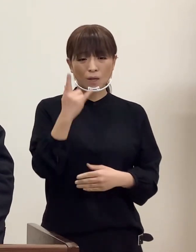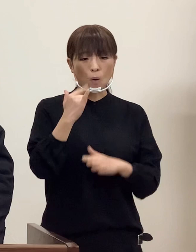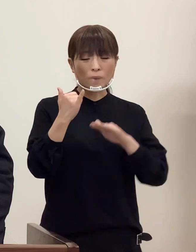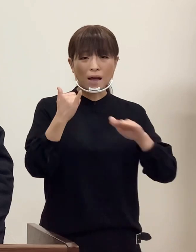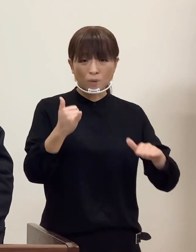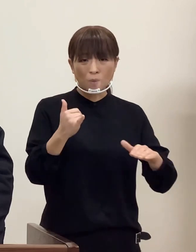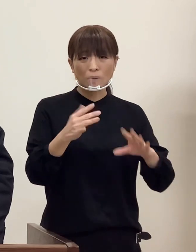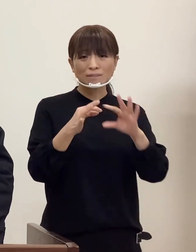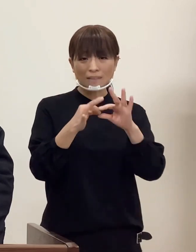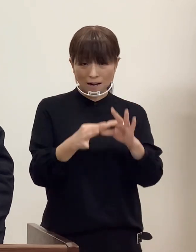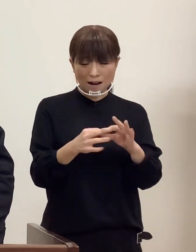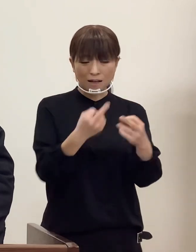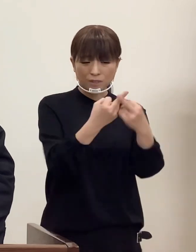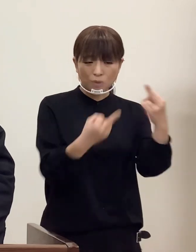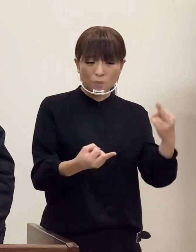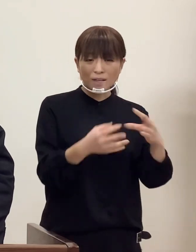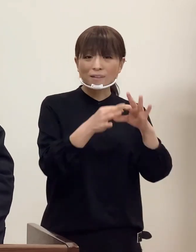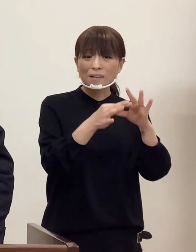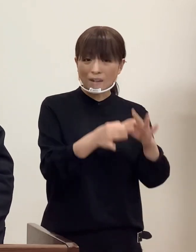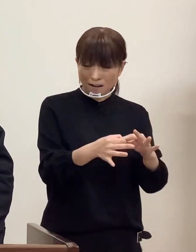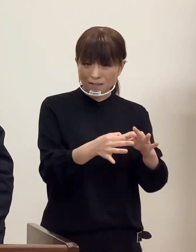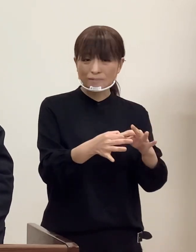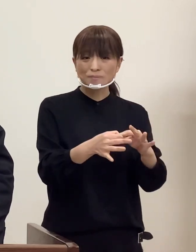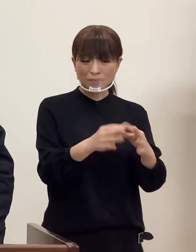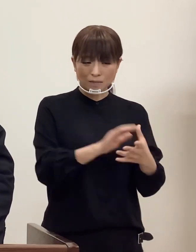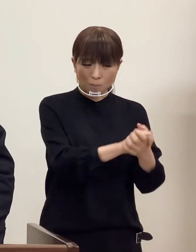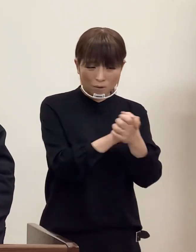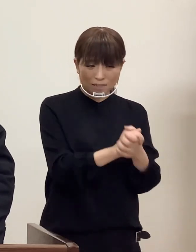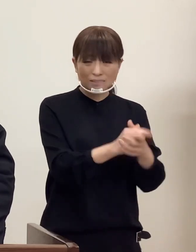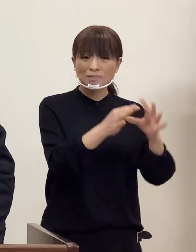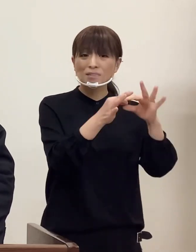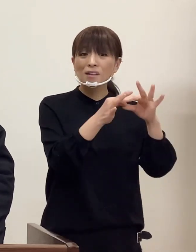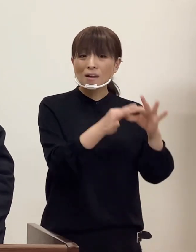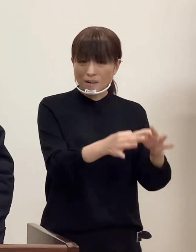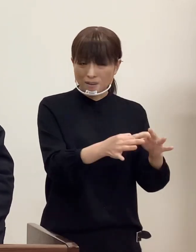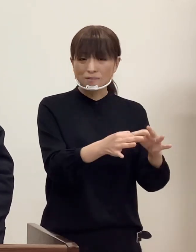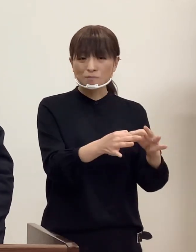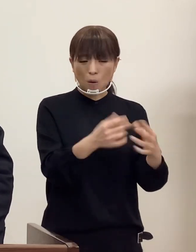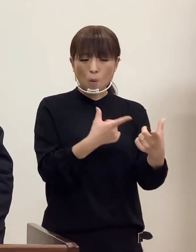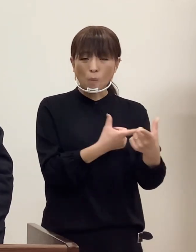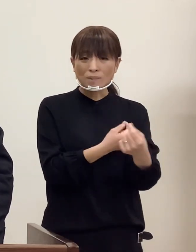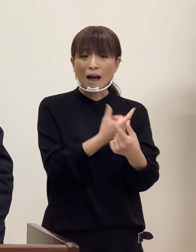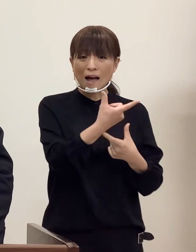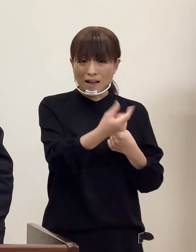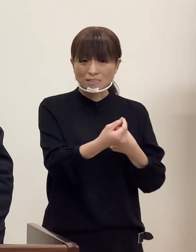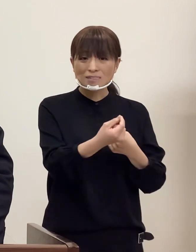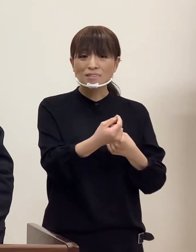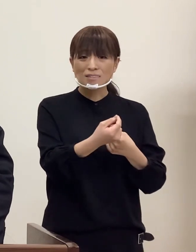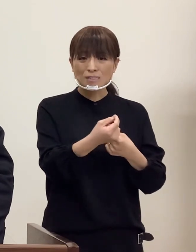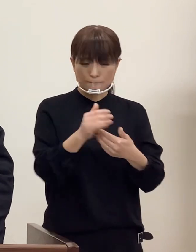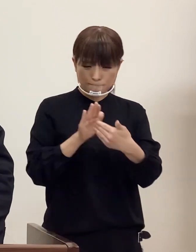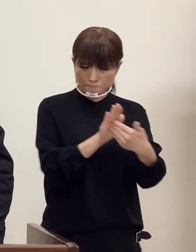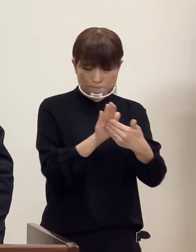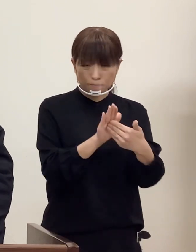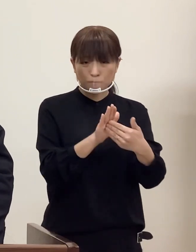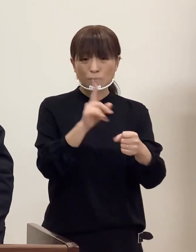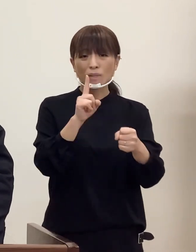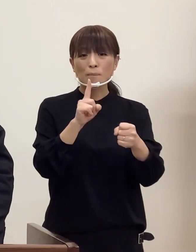からこそ、兄弟だからこそ、親友だからこそ、お互いに感染しない、させない